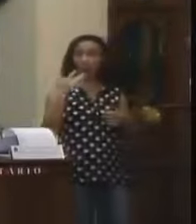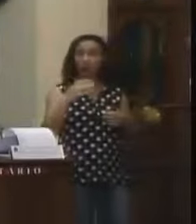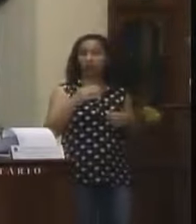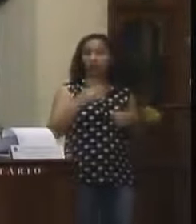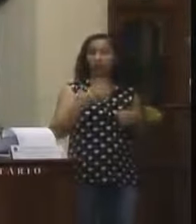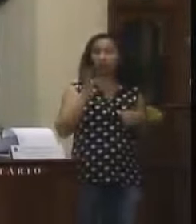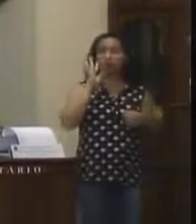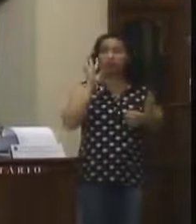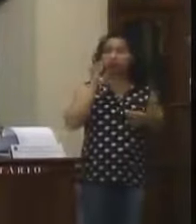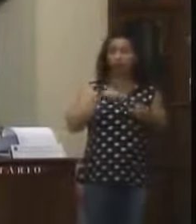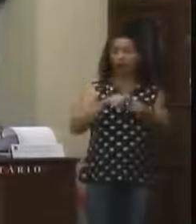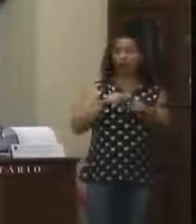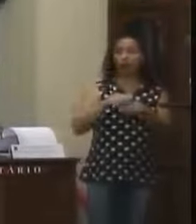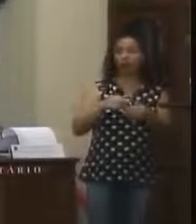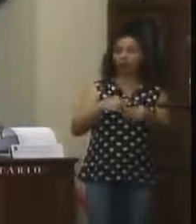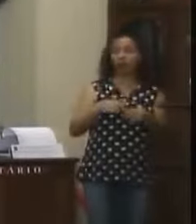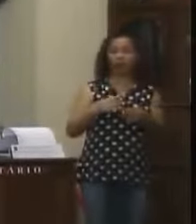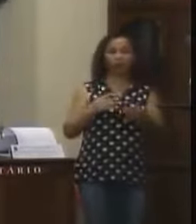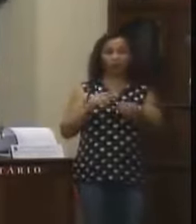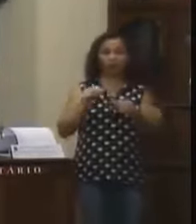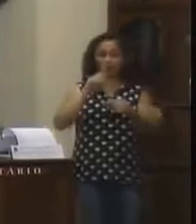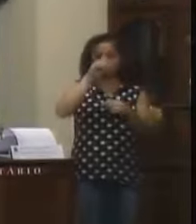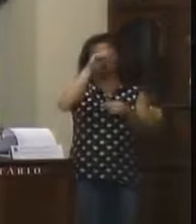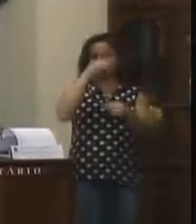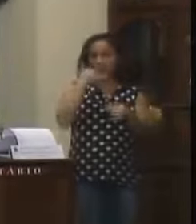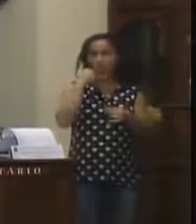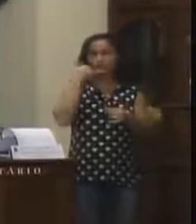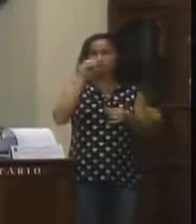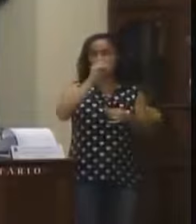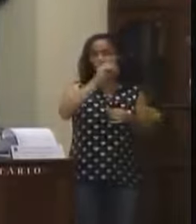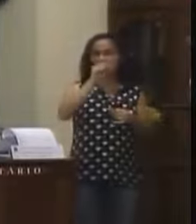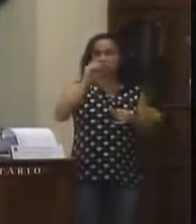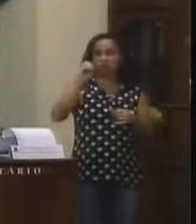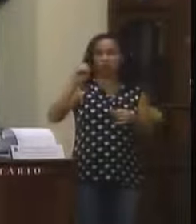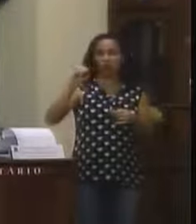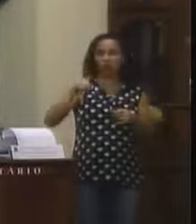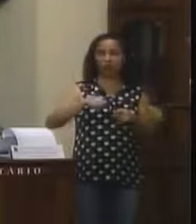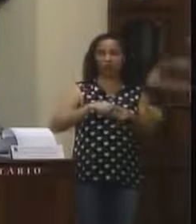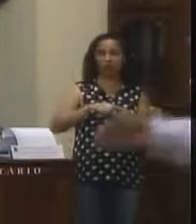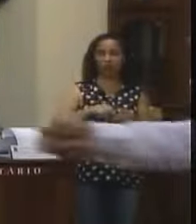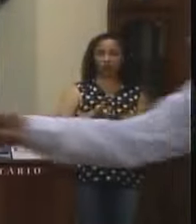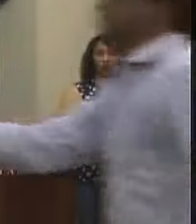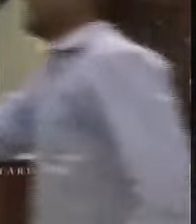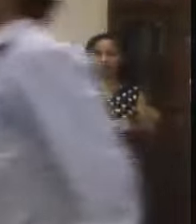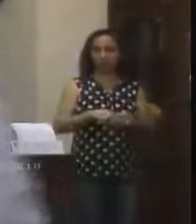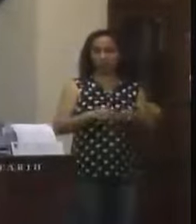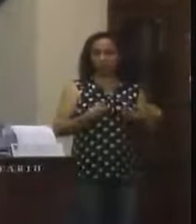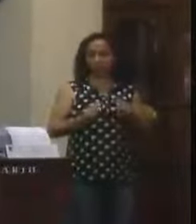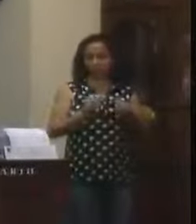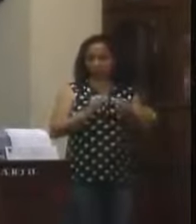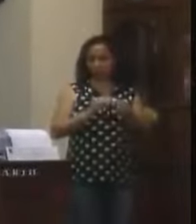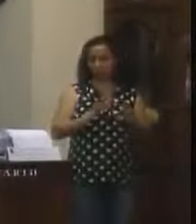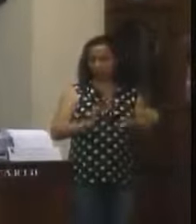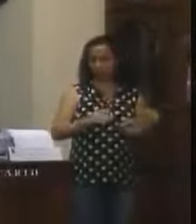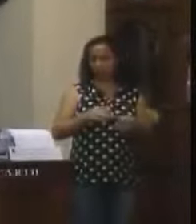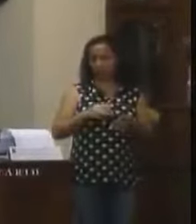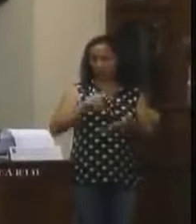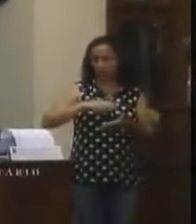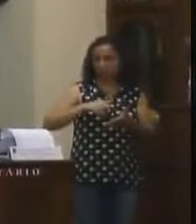30, incisos 1 e 2 da Carta Magna. Quanto à análise da constitucionalidade no que tange ao seu aspecto formal, o mesmo é manifestamente